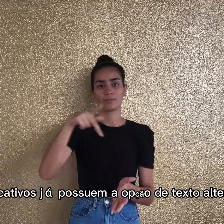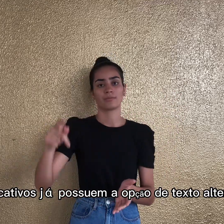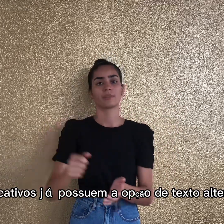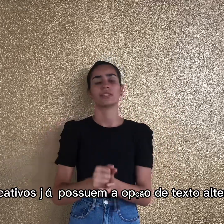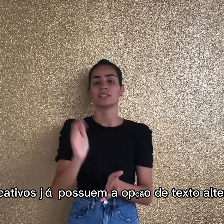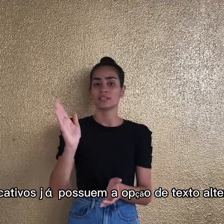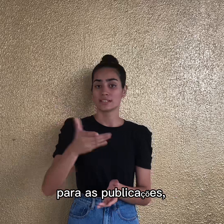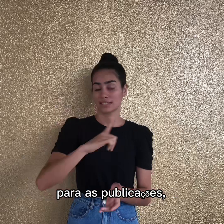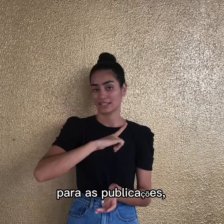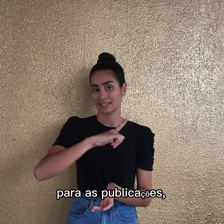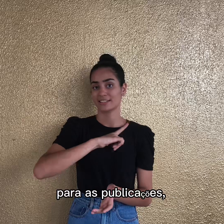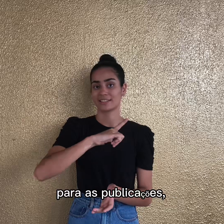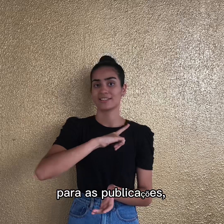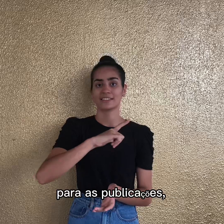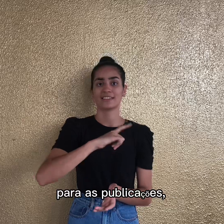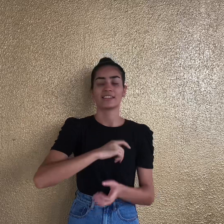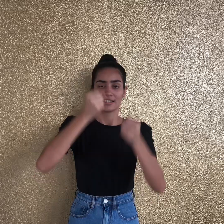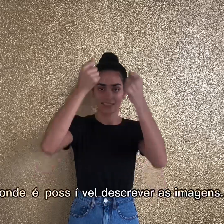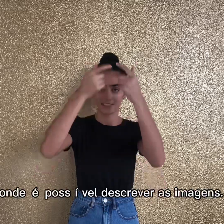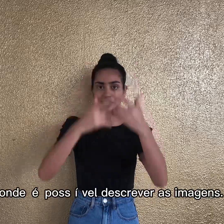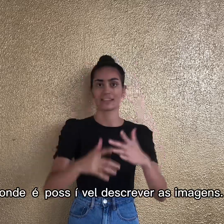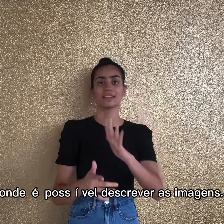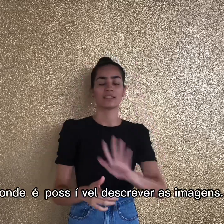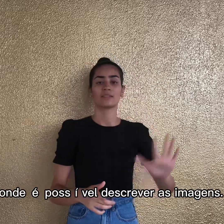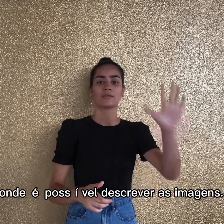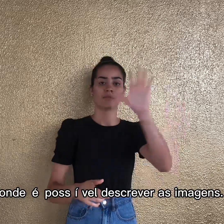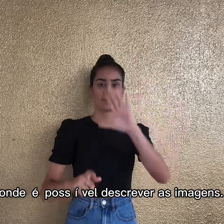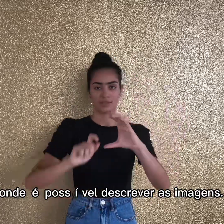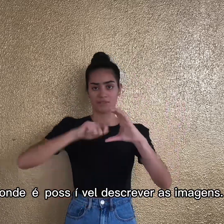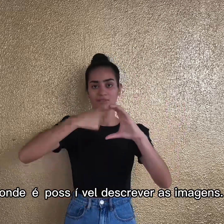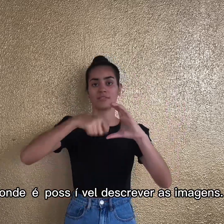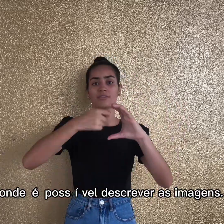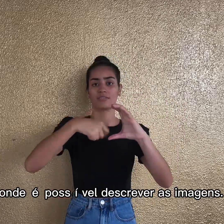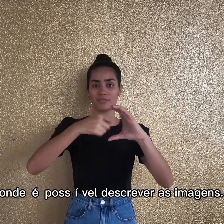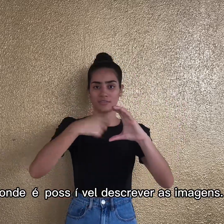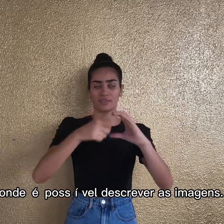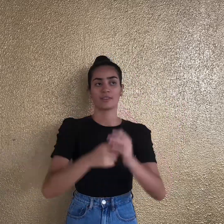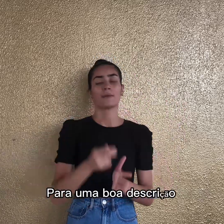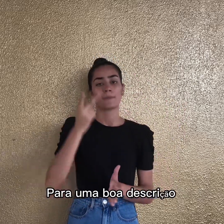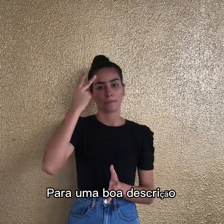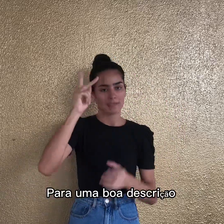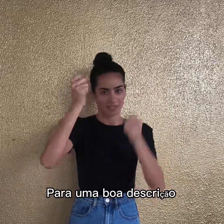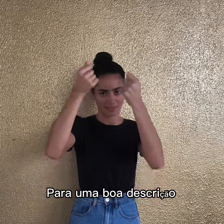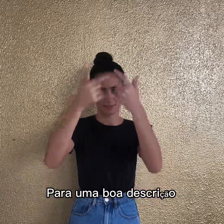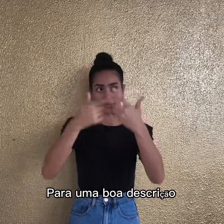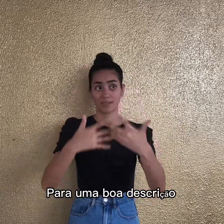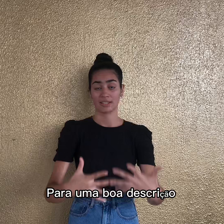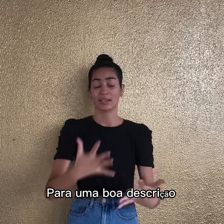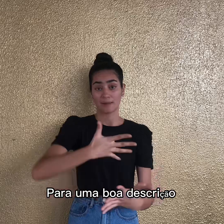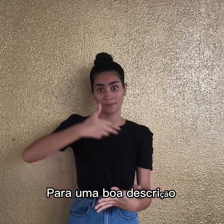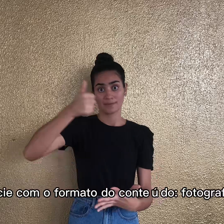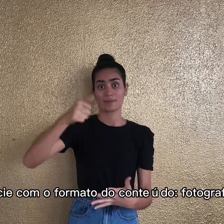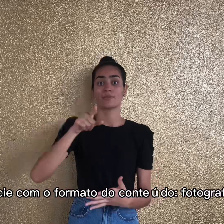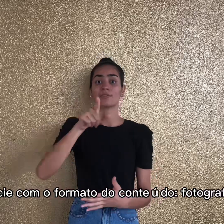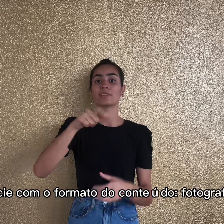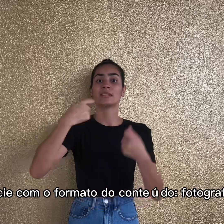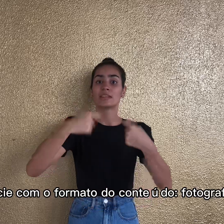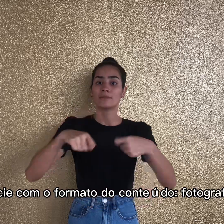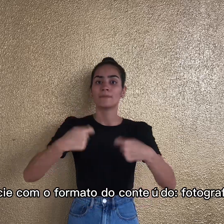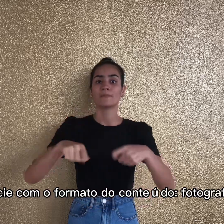texto alternativo para as publicações, onde é possível descrever as imagens. Para uma boa descrição, inicie com o formato